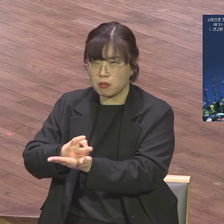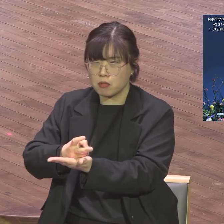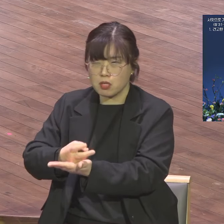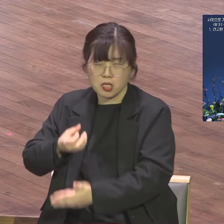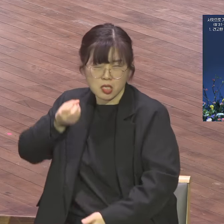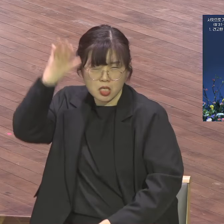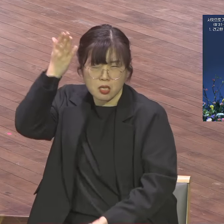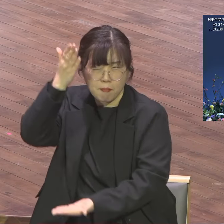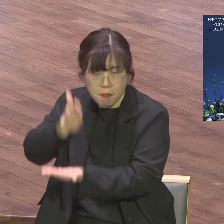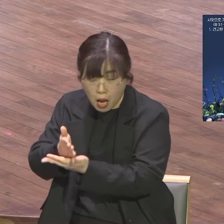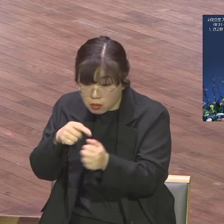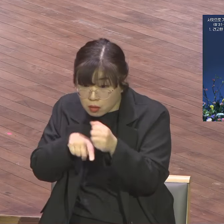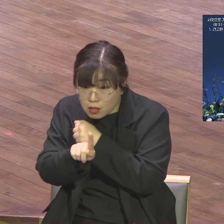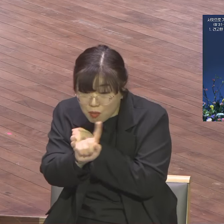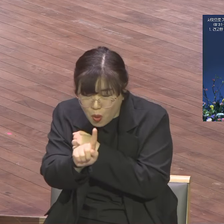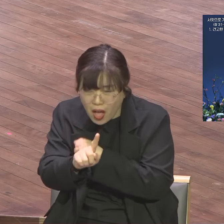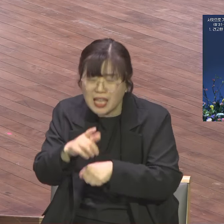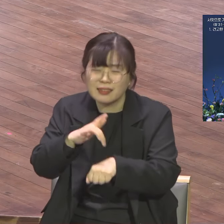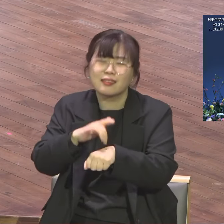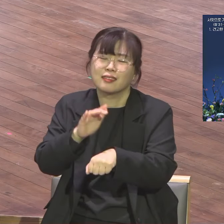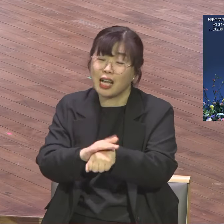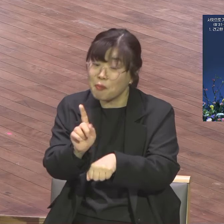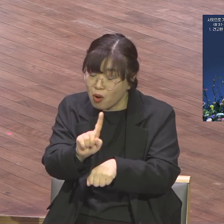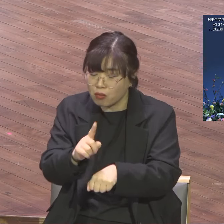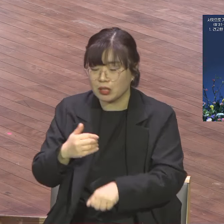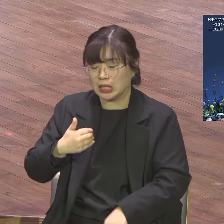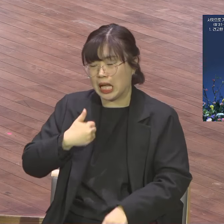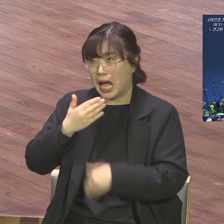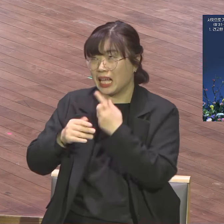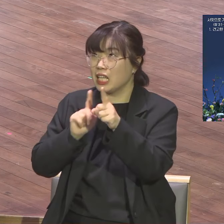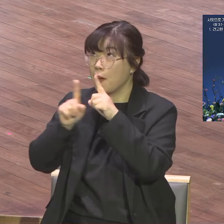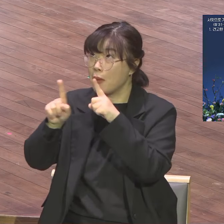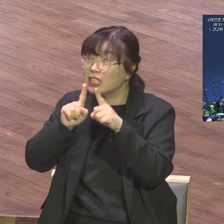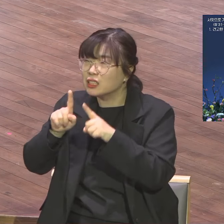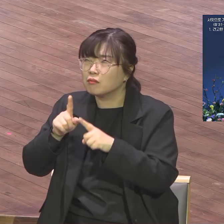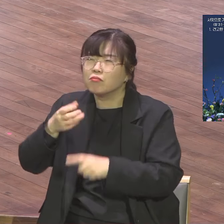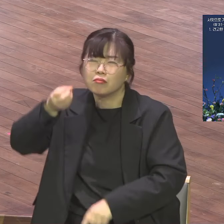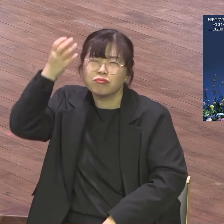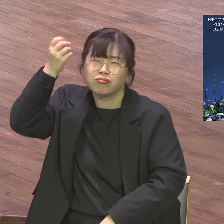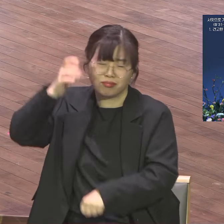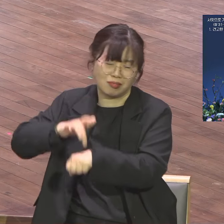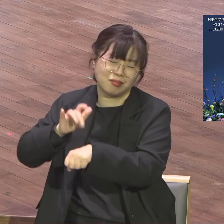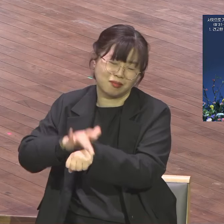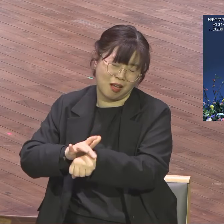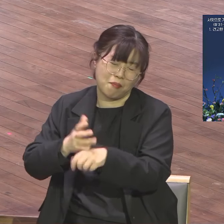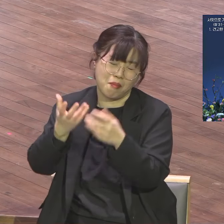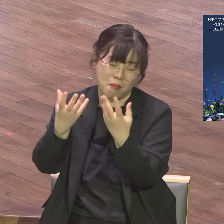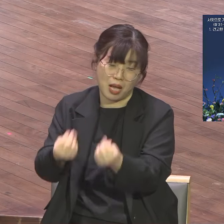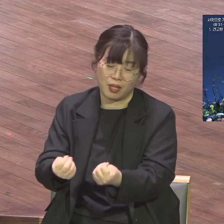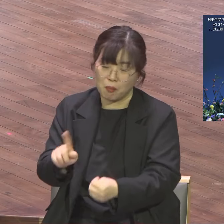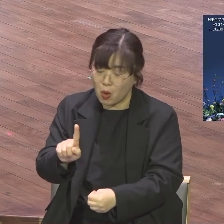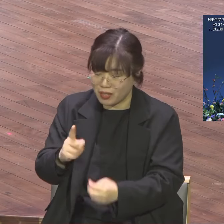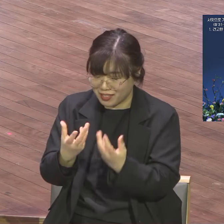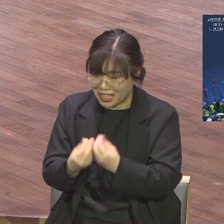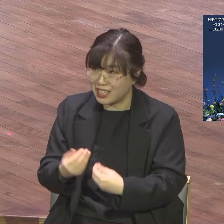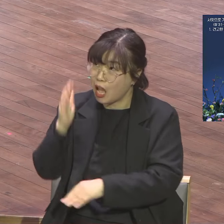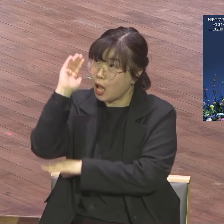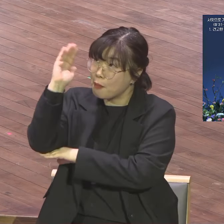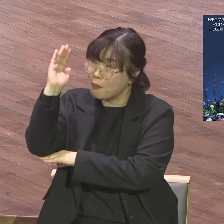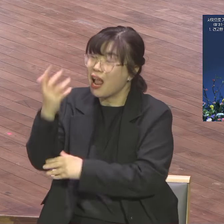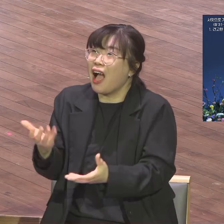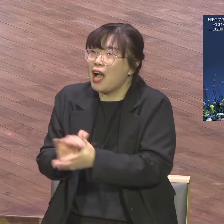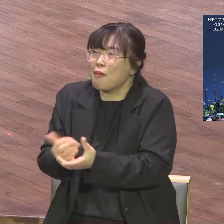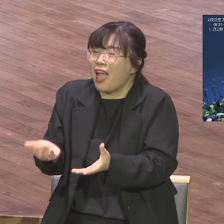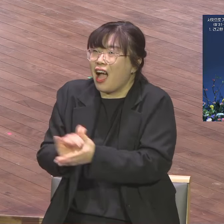근데 말씀을 잊어버려요. 설교 들을 때는 아멘 하고 받아놨는데 교회 문 밖을